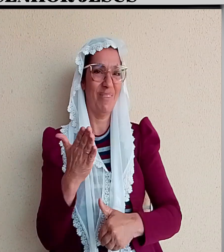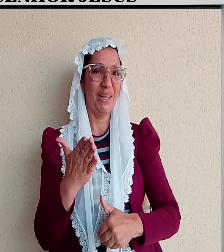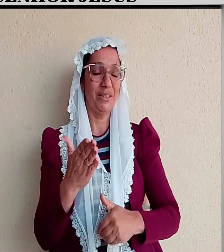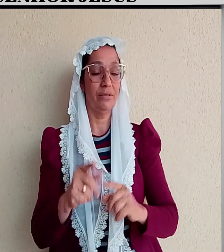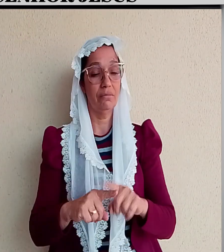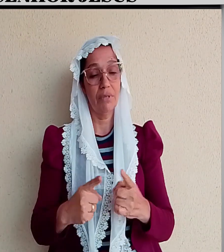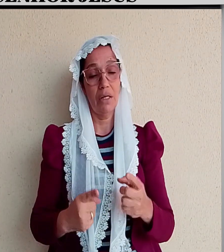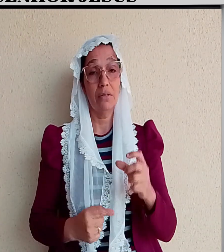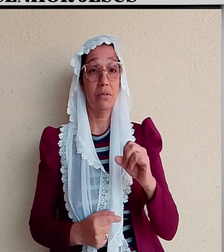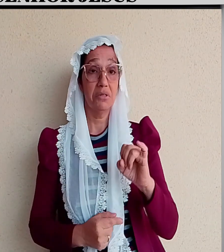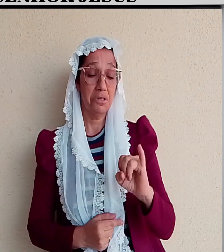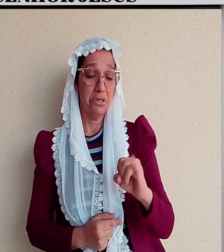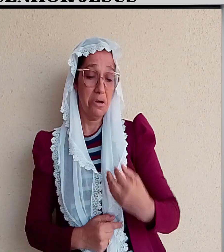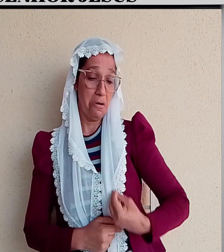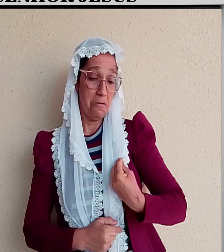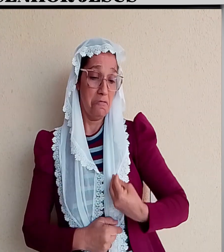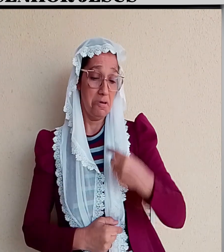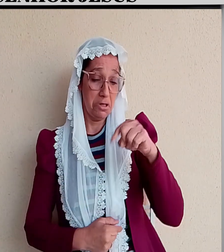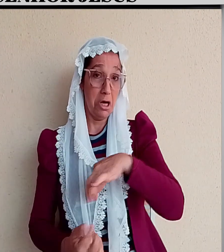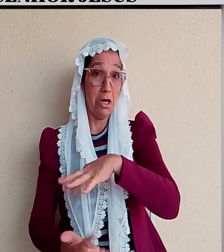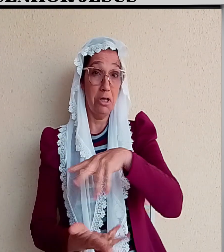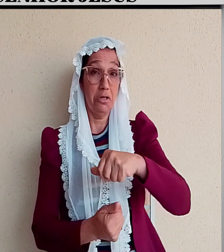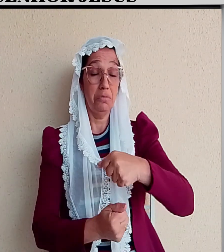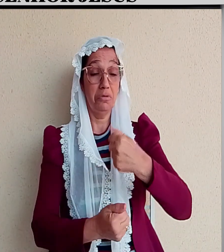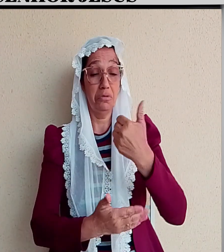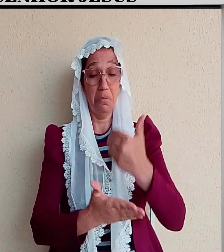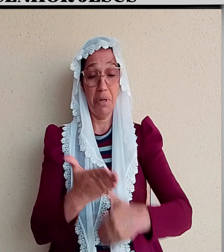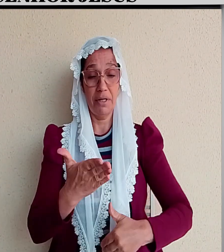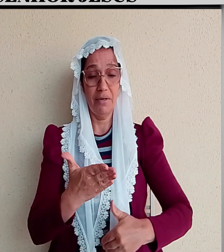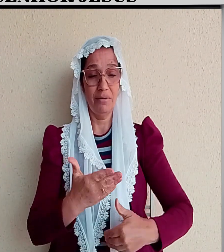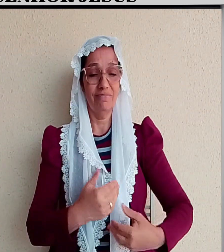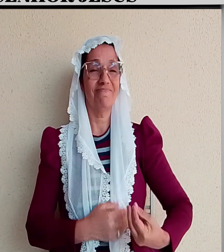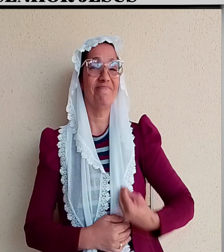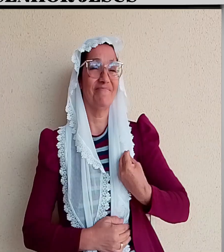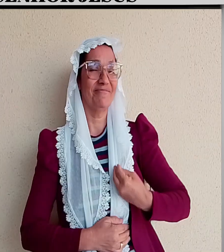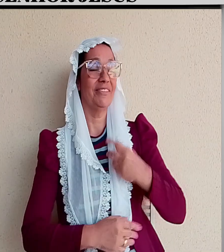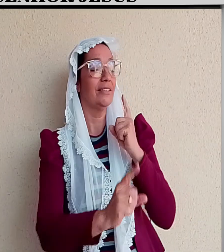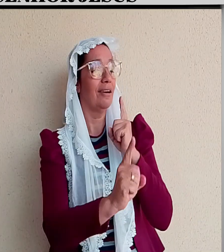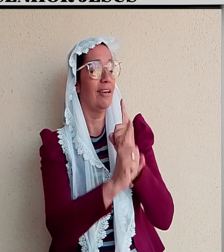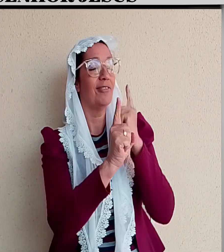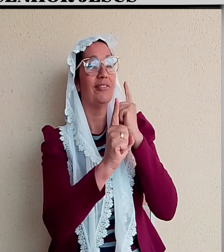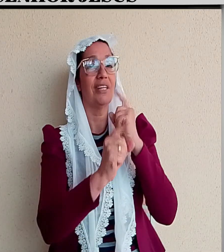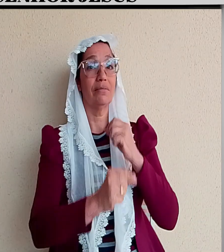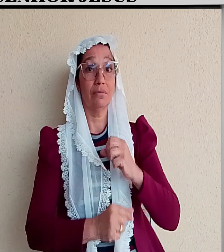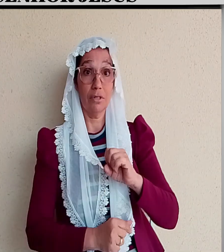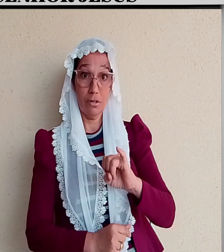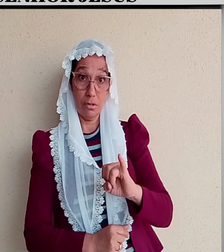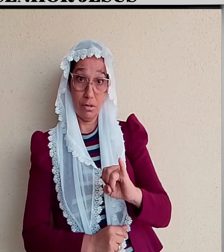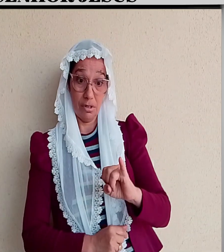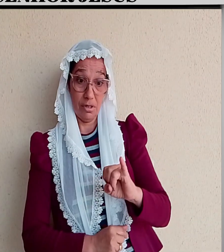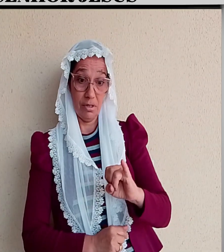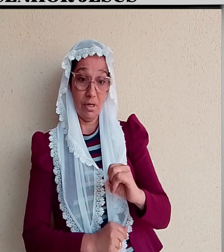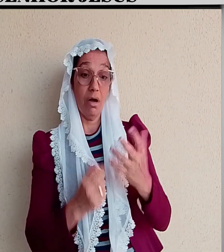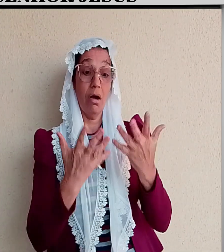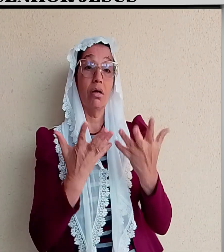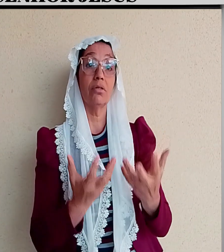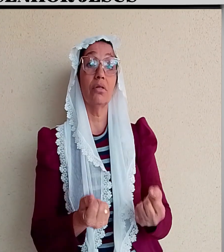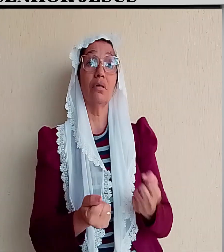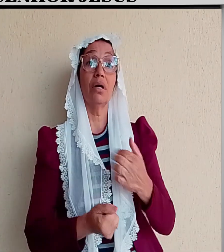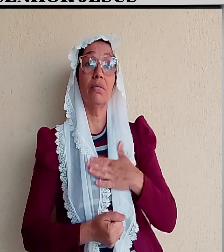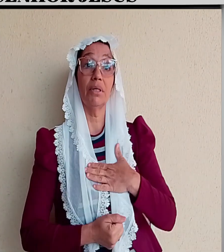achá-la-á. Quem vos recebe, a mim me recebe. E quem me recebe, a mim recebe aquele que me